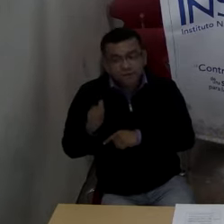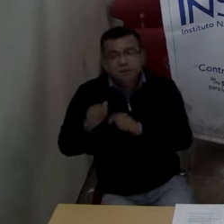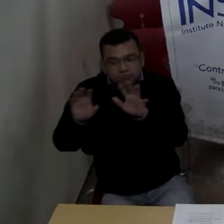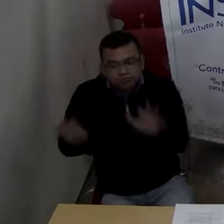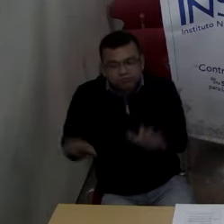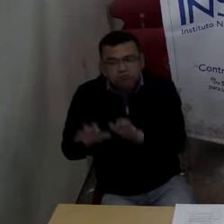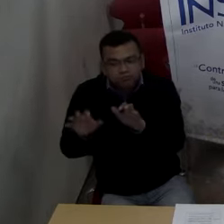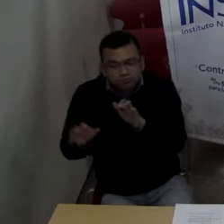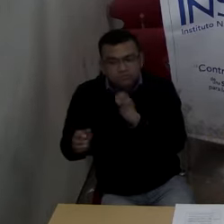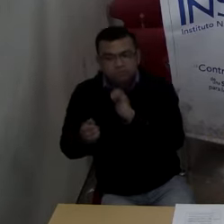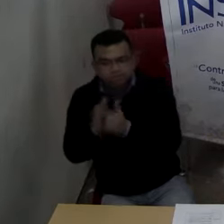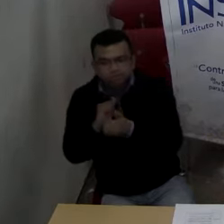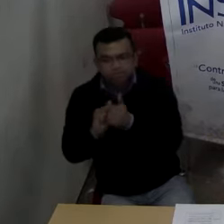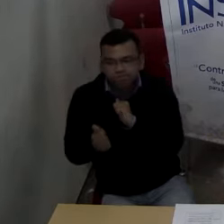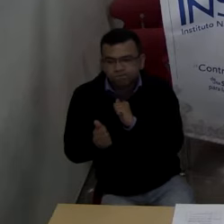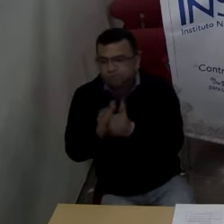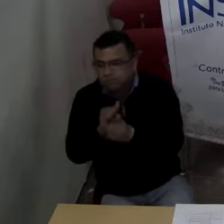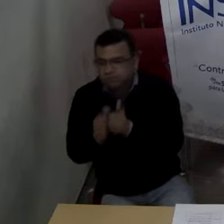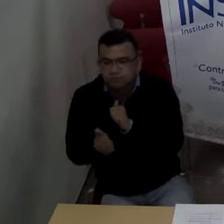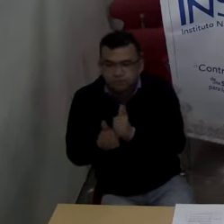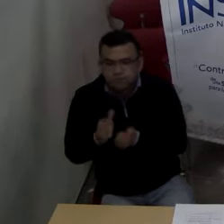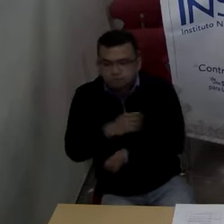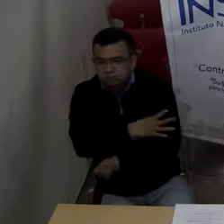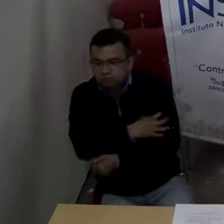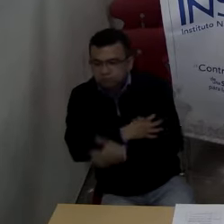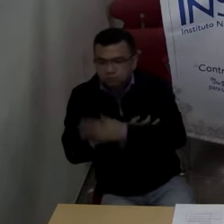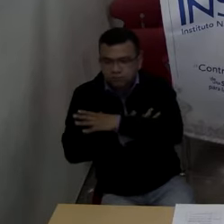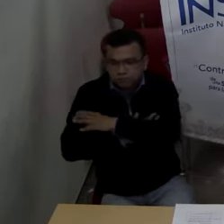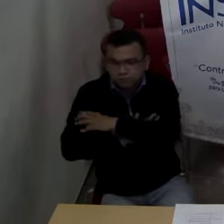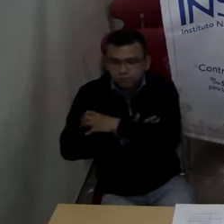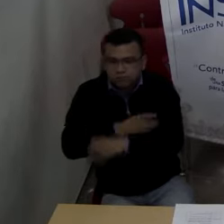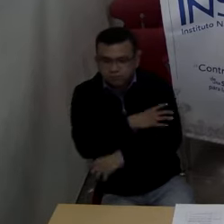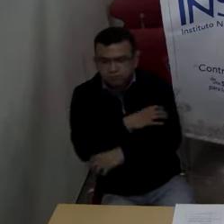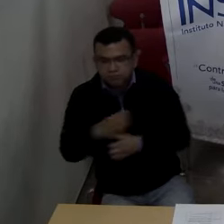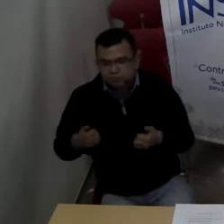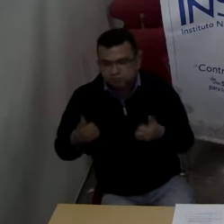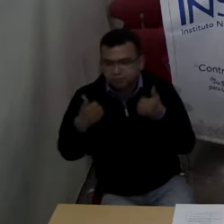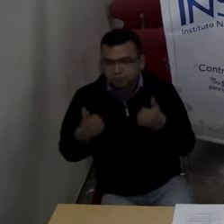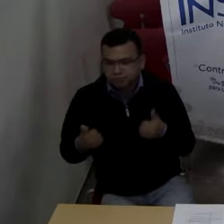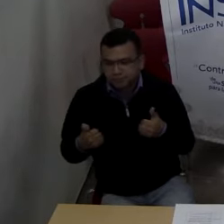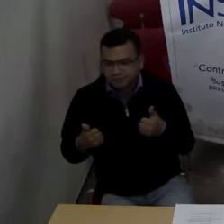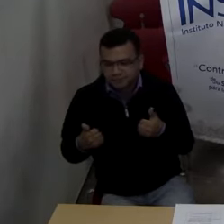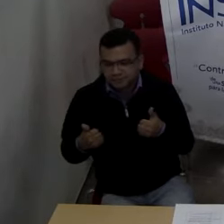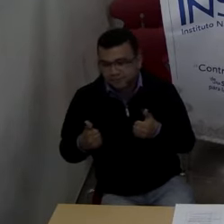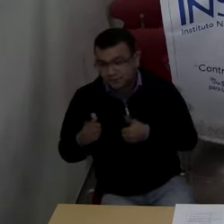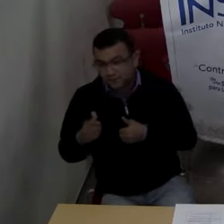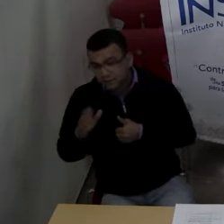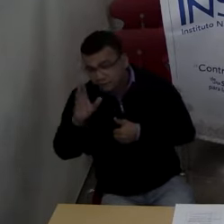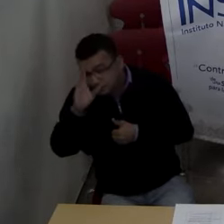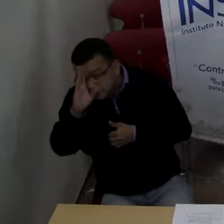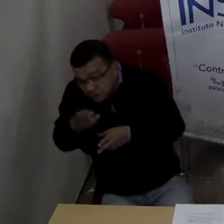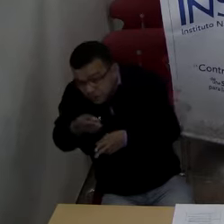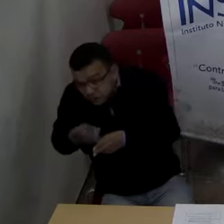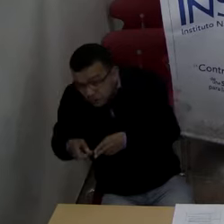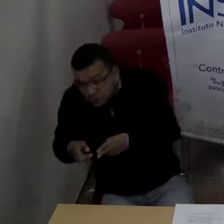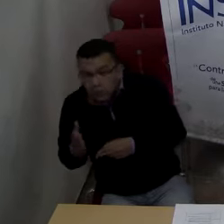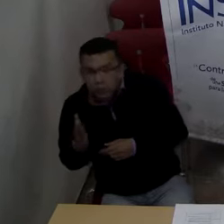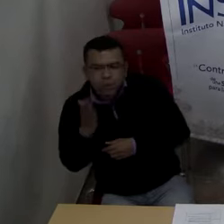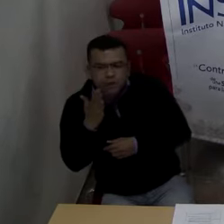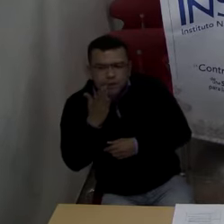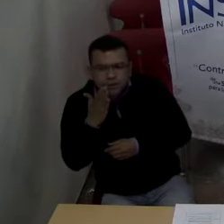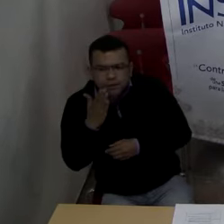del parto, para tener la suficiente tonicidad y fuerza, no